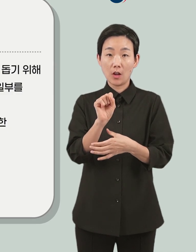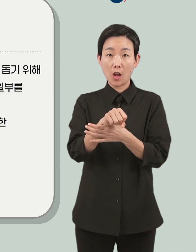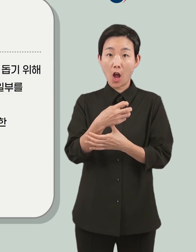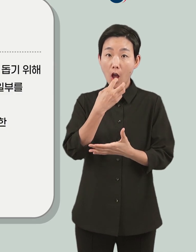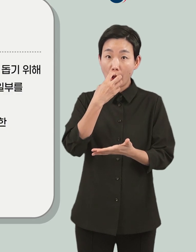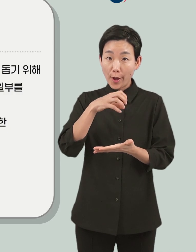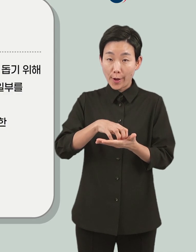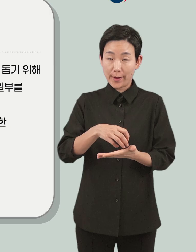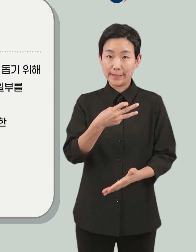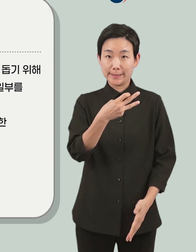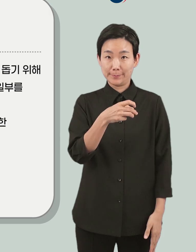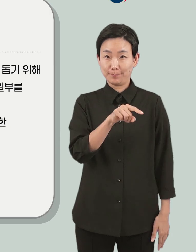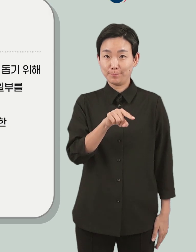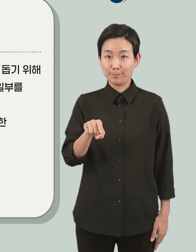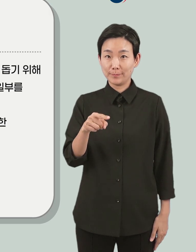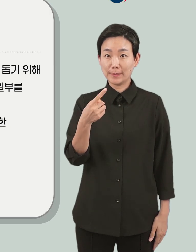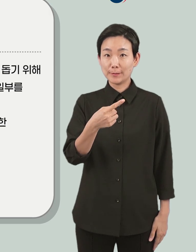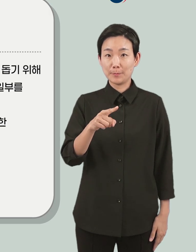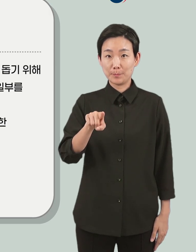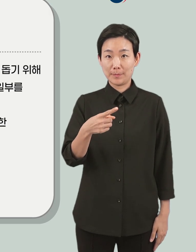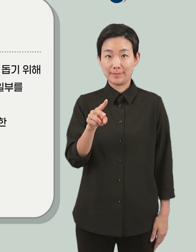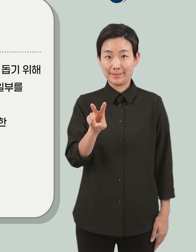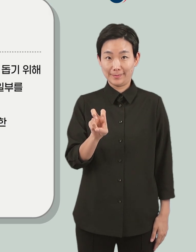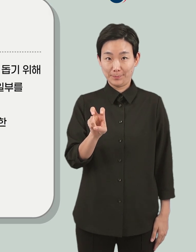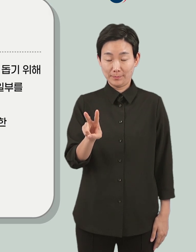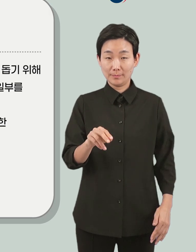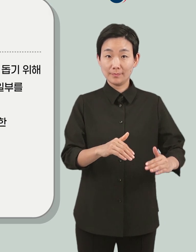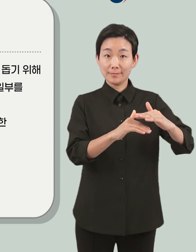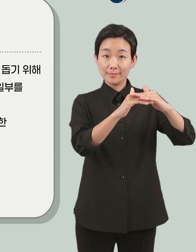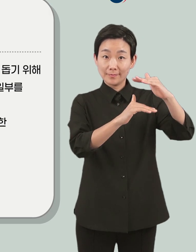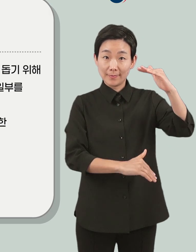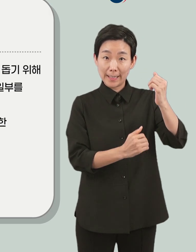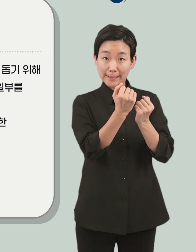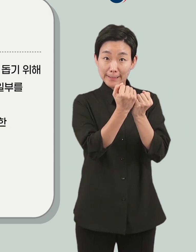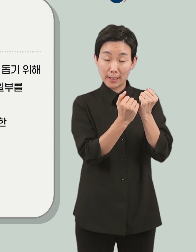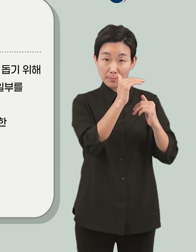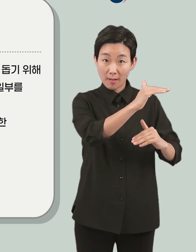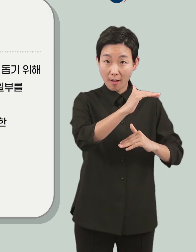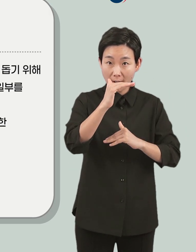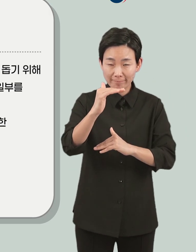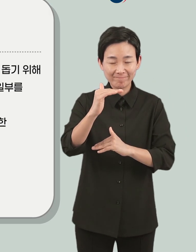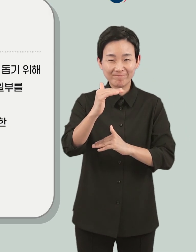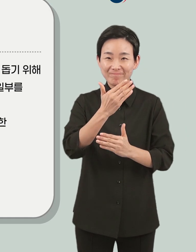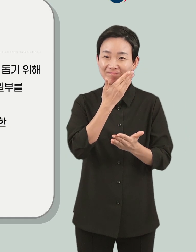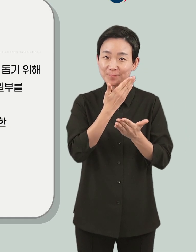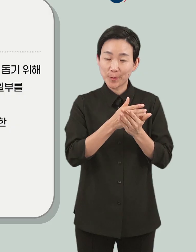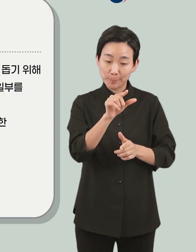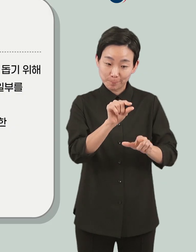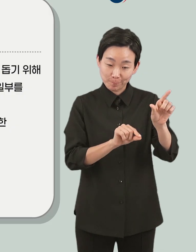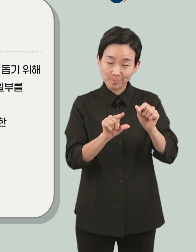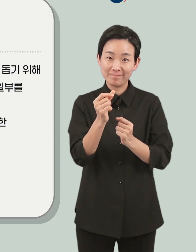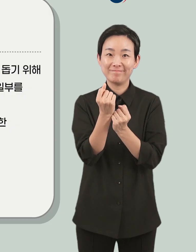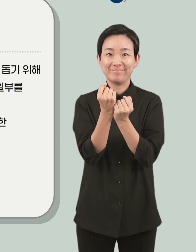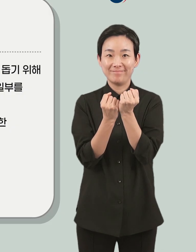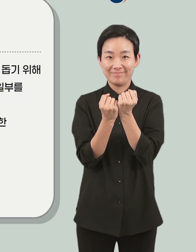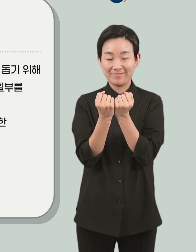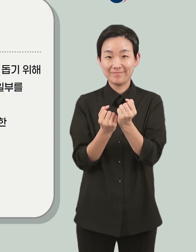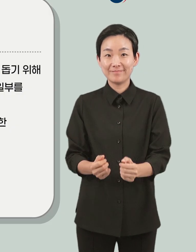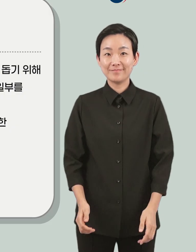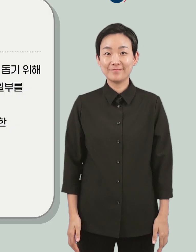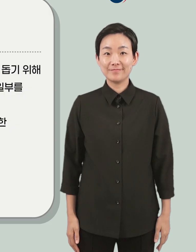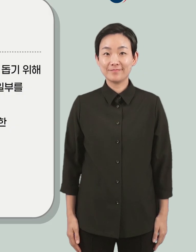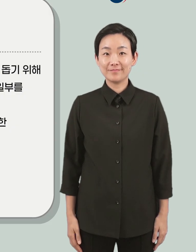체외 제허 13-1일 이후에 일부를 정리한 내용입니다. 의료기기에 관한 모든 내용을 담고 있지 않기